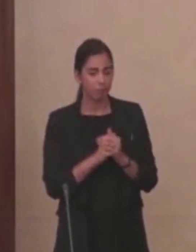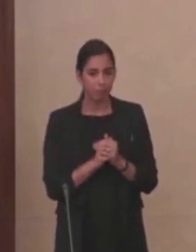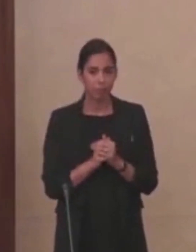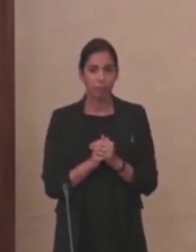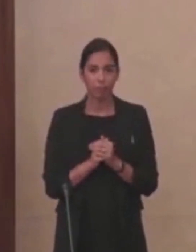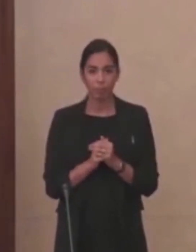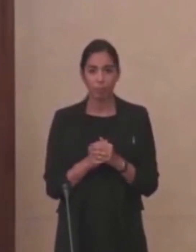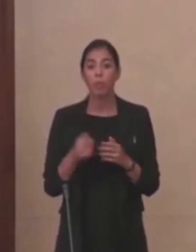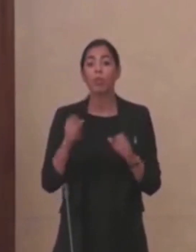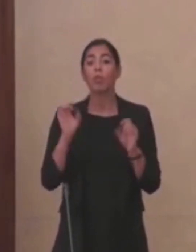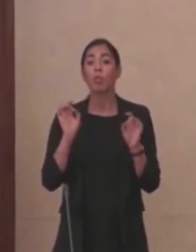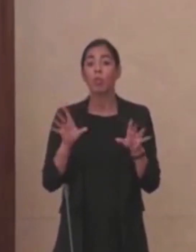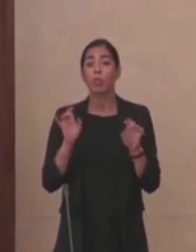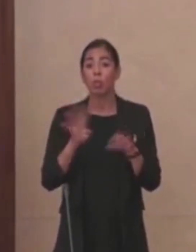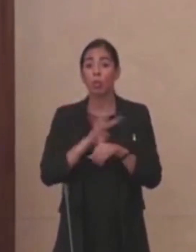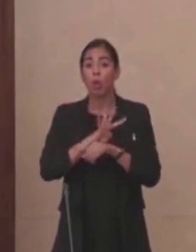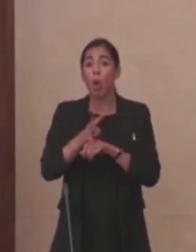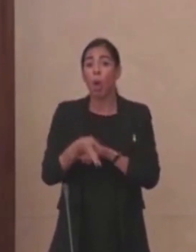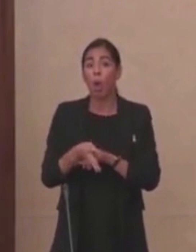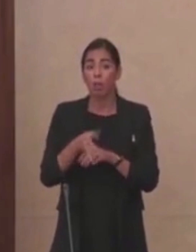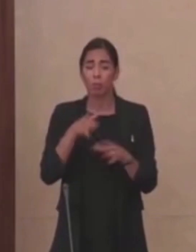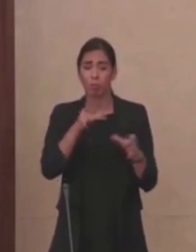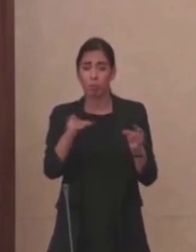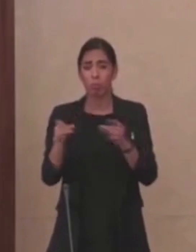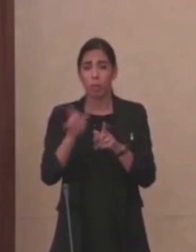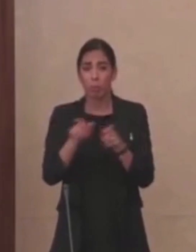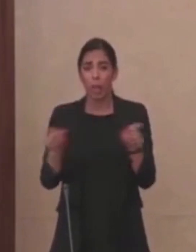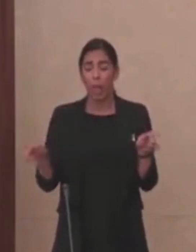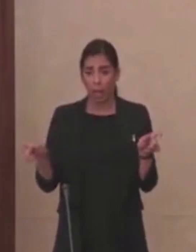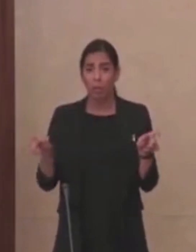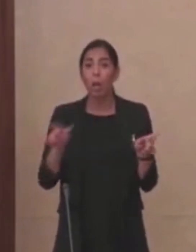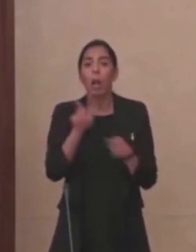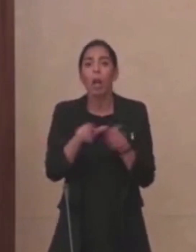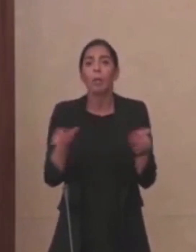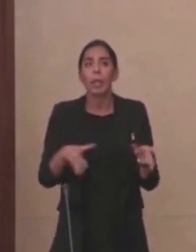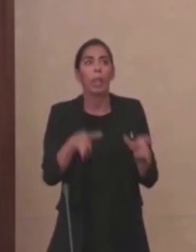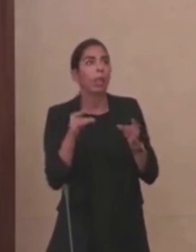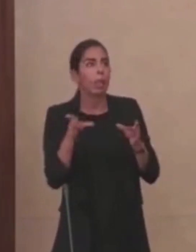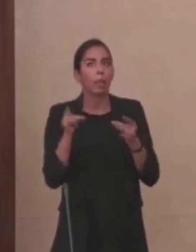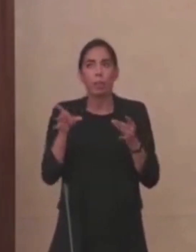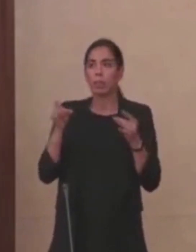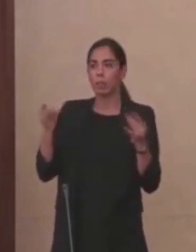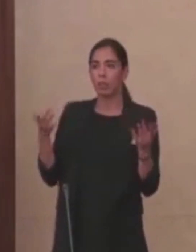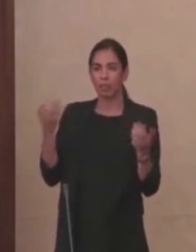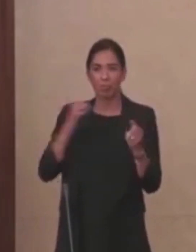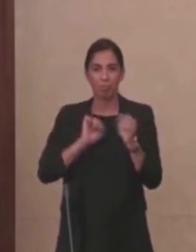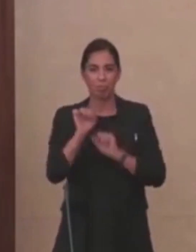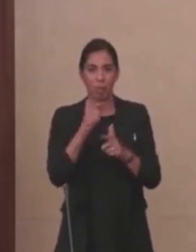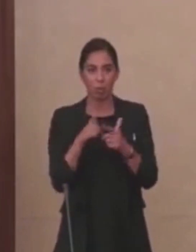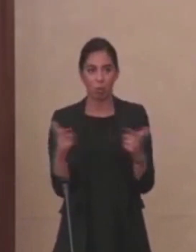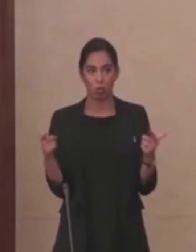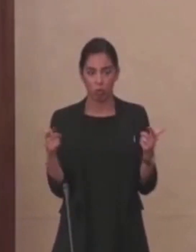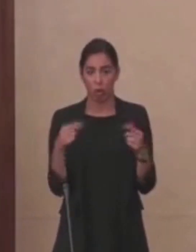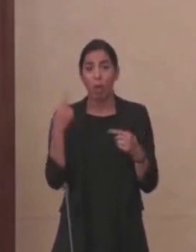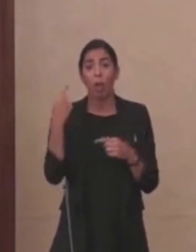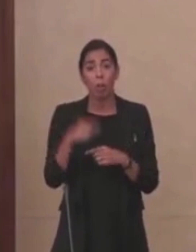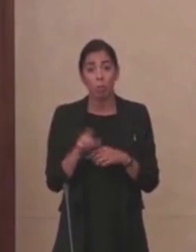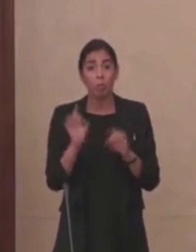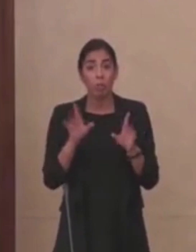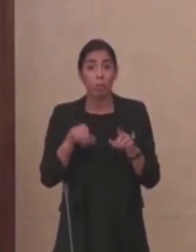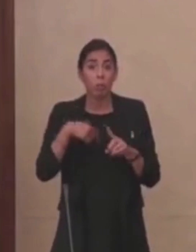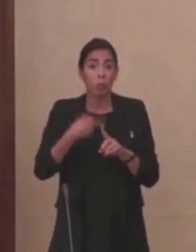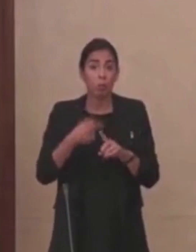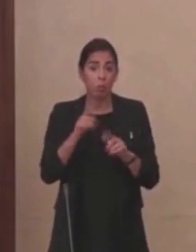frappait notre population, frappait la population sans trouver de l'opposition.